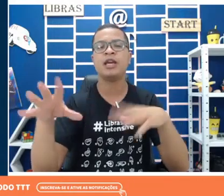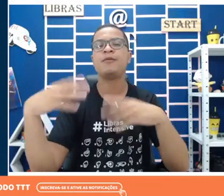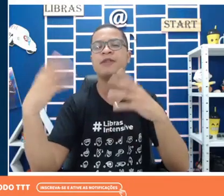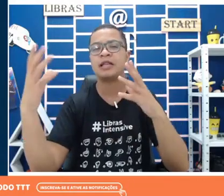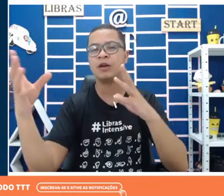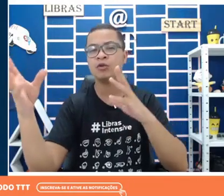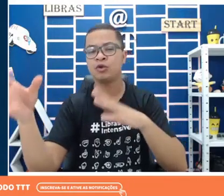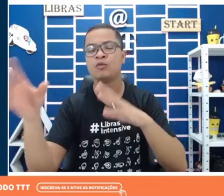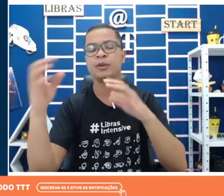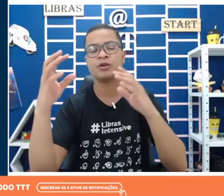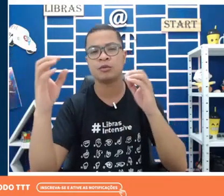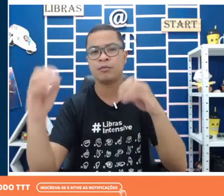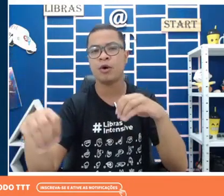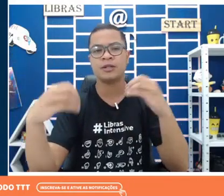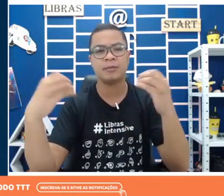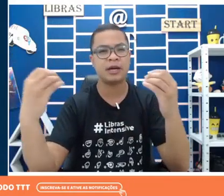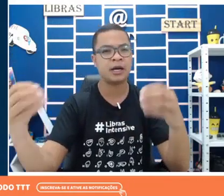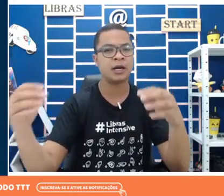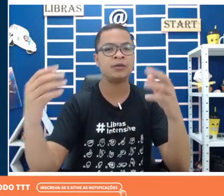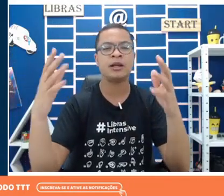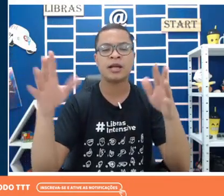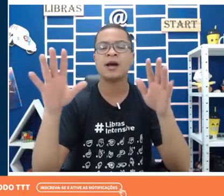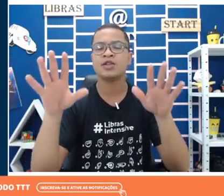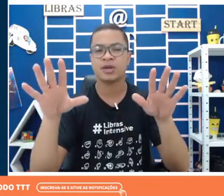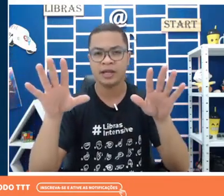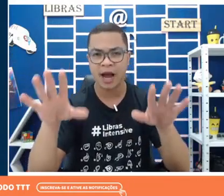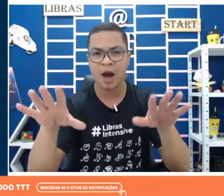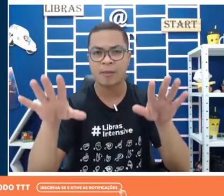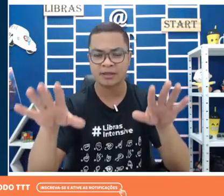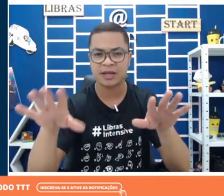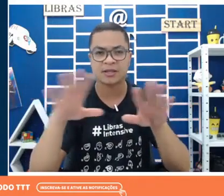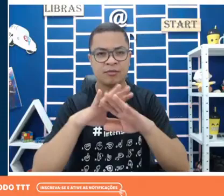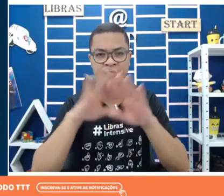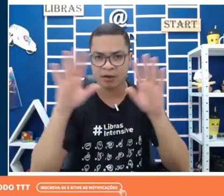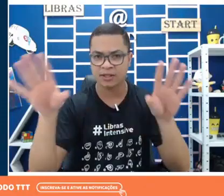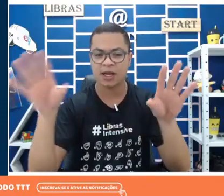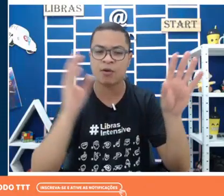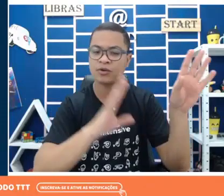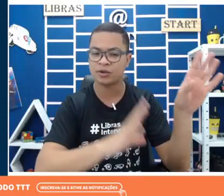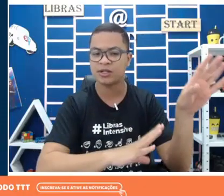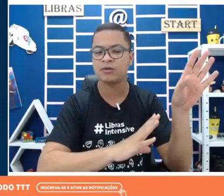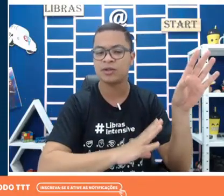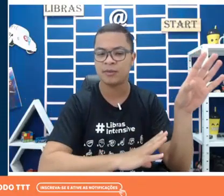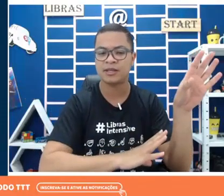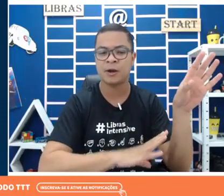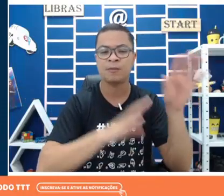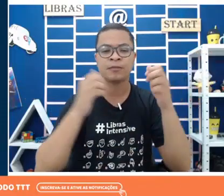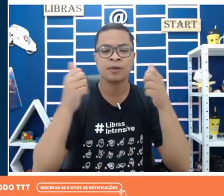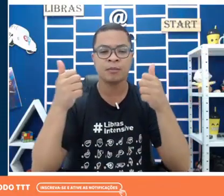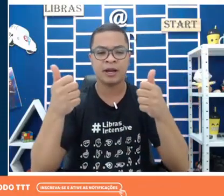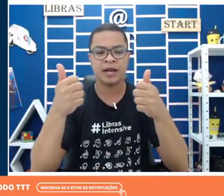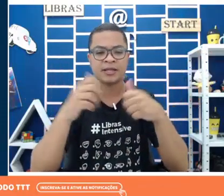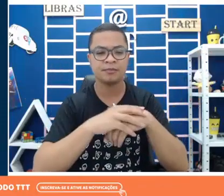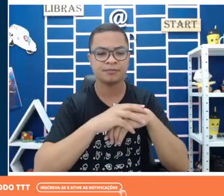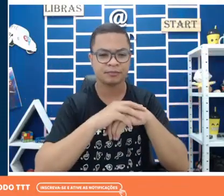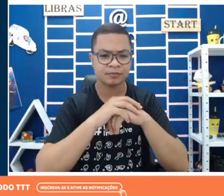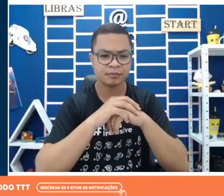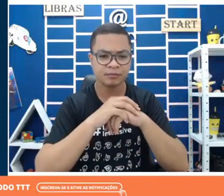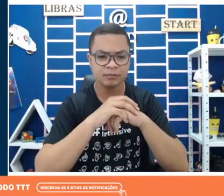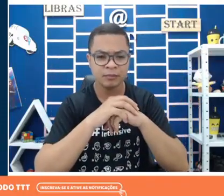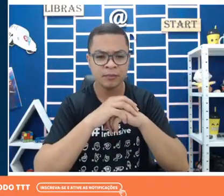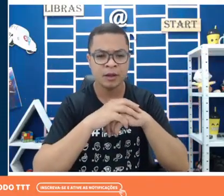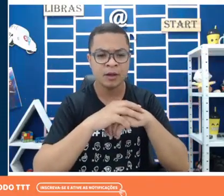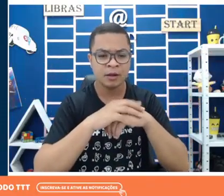também. Minha equipe vai estar lá no grupo, dando suporte, explicando, tá? Só ter calma, paciência, vai conseguir igual os outros alunos também estão. Beleza?